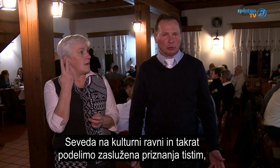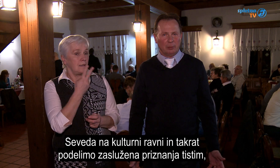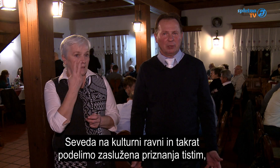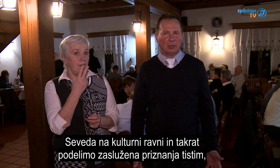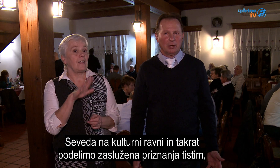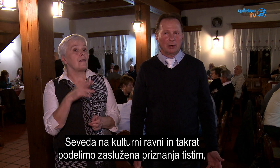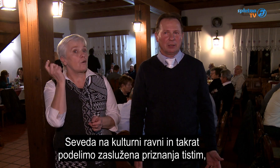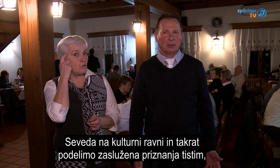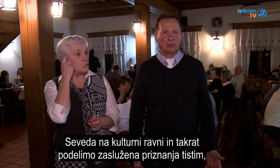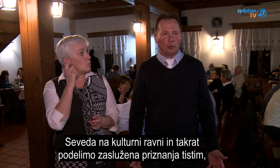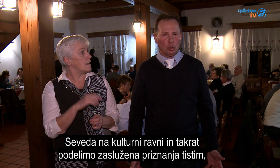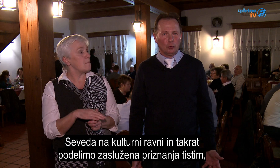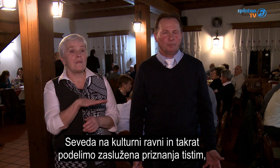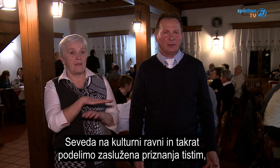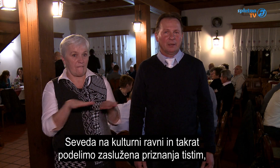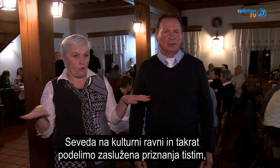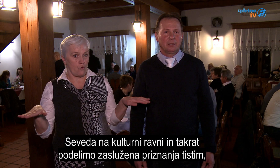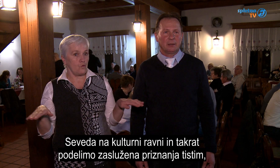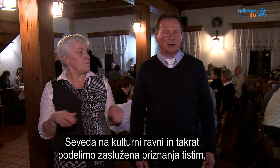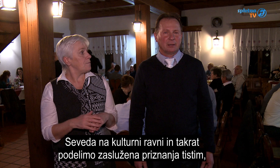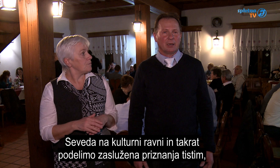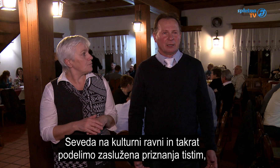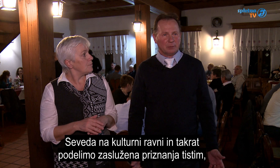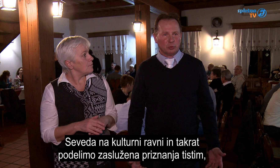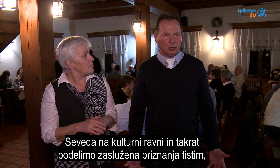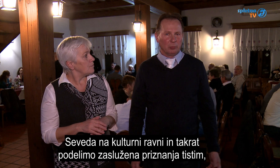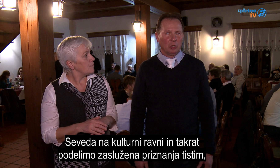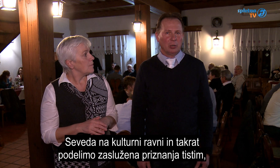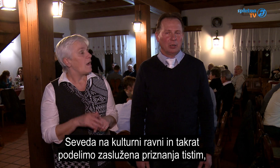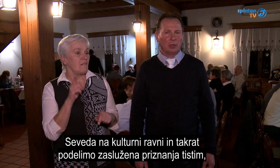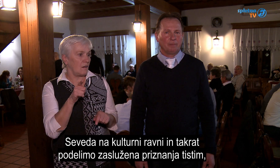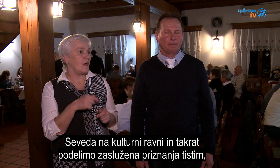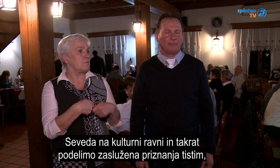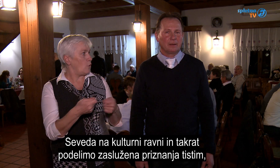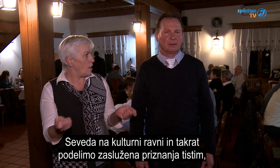kulturnem nivoju, in takrat podelimo